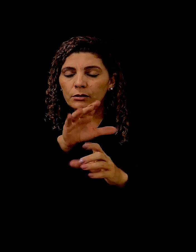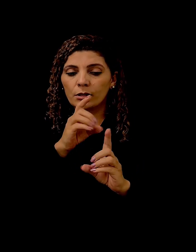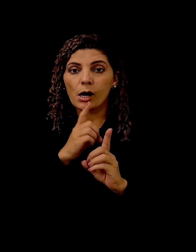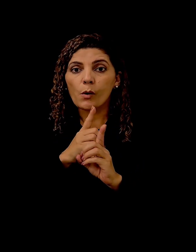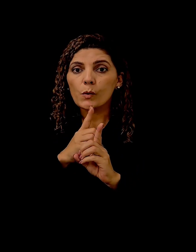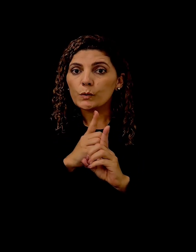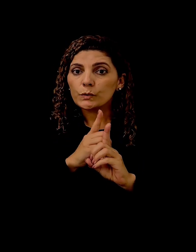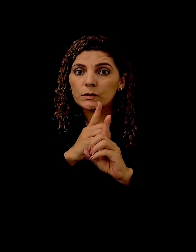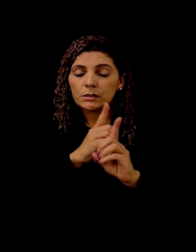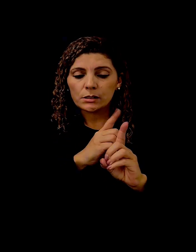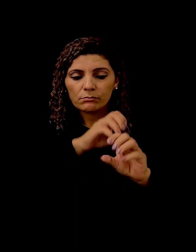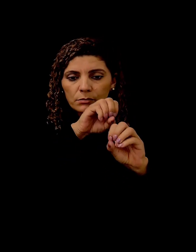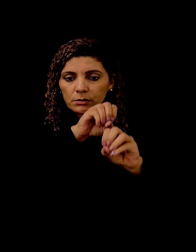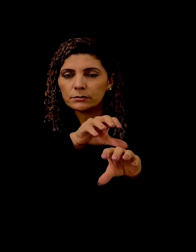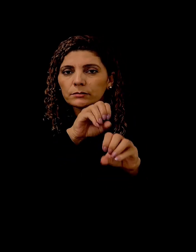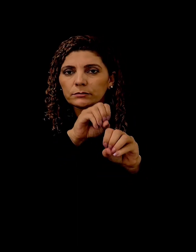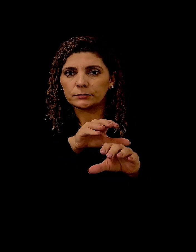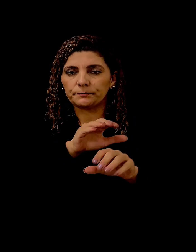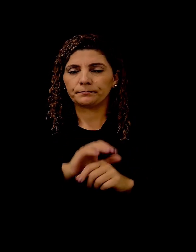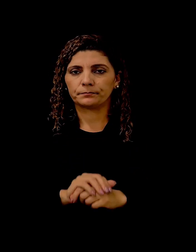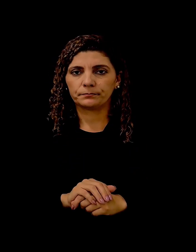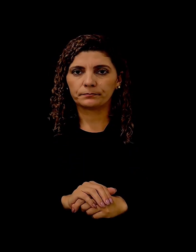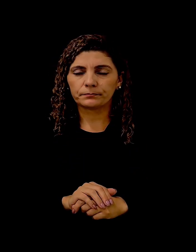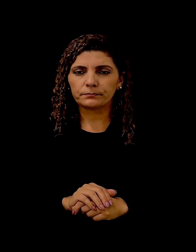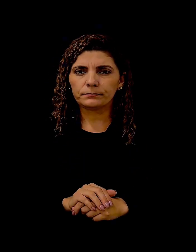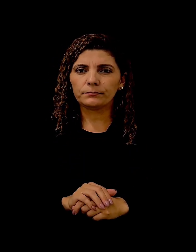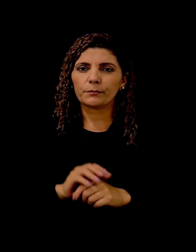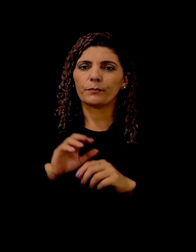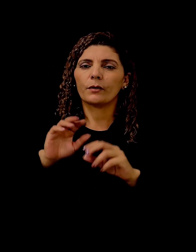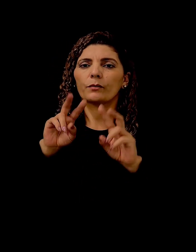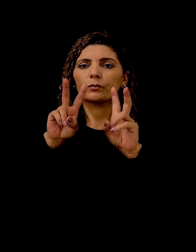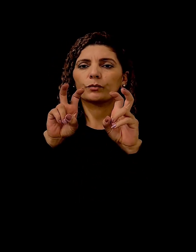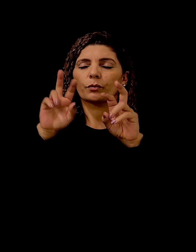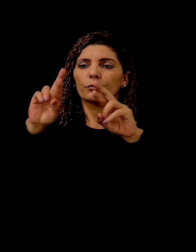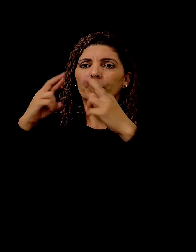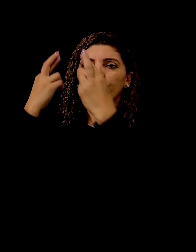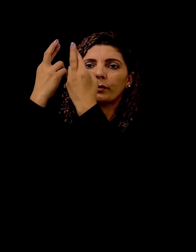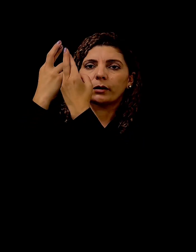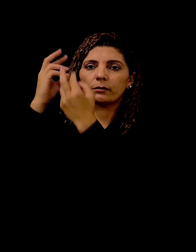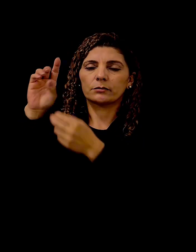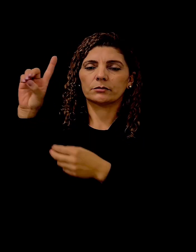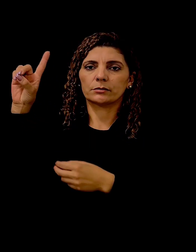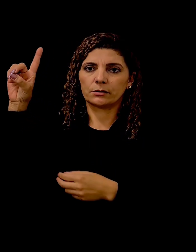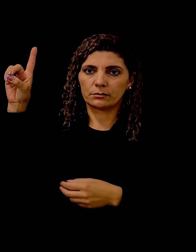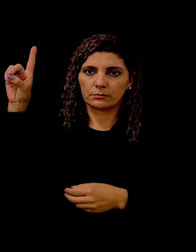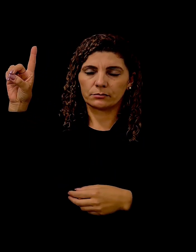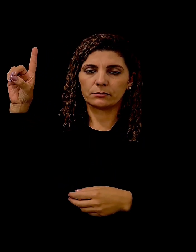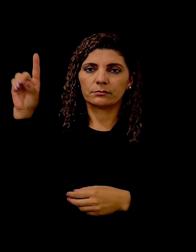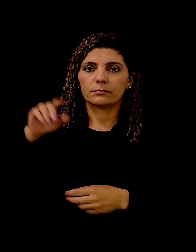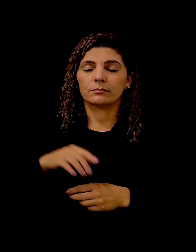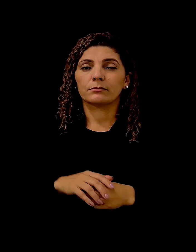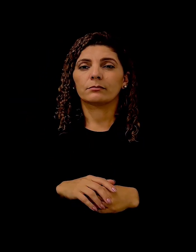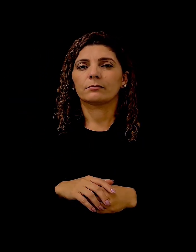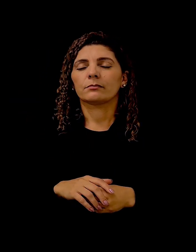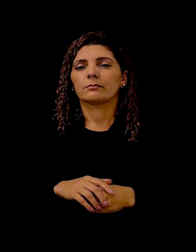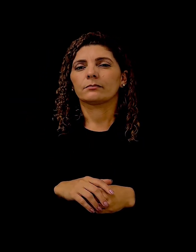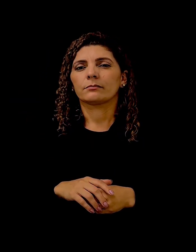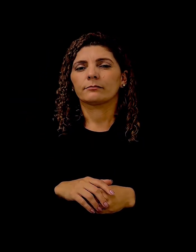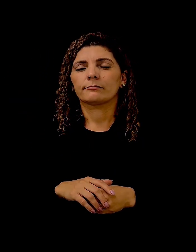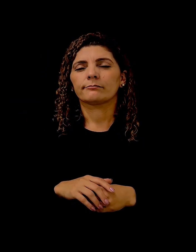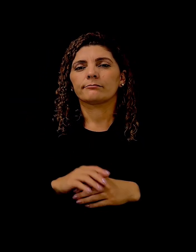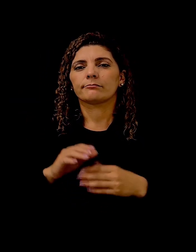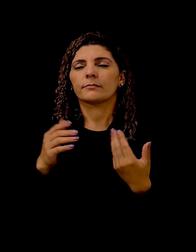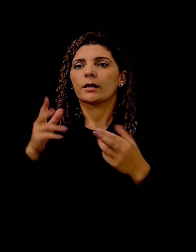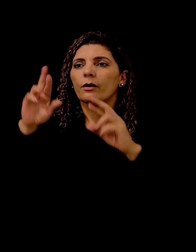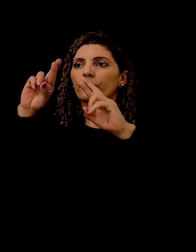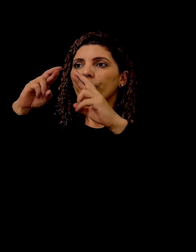seus discípulos, o reino de Deus. É chegado até vós